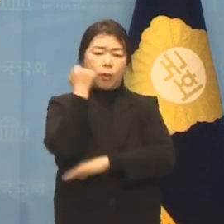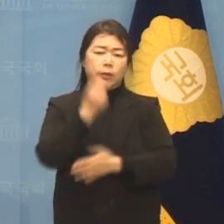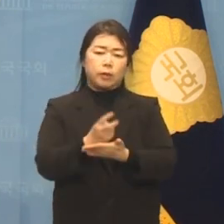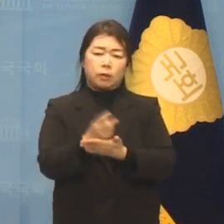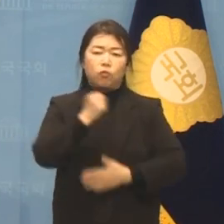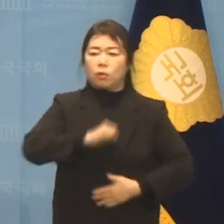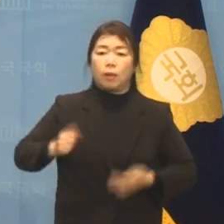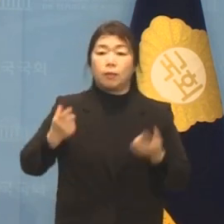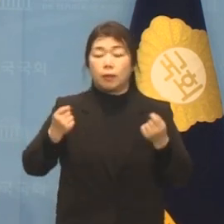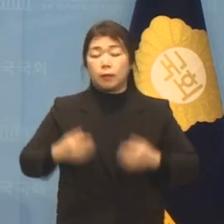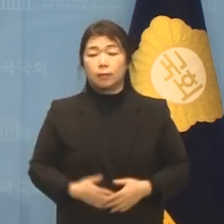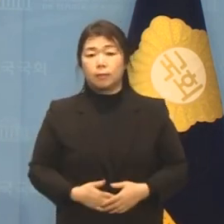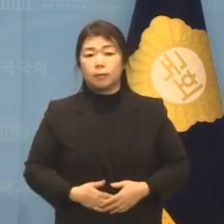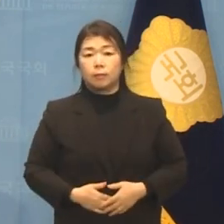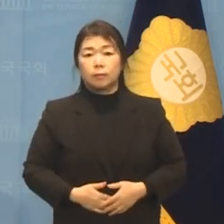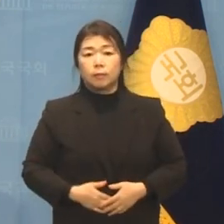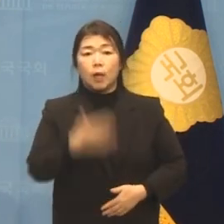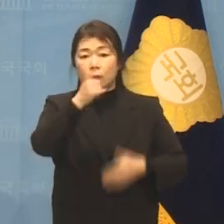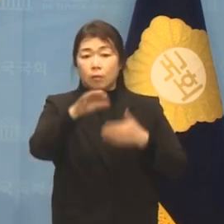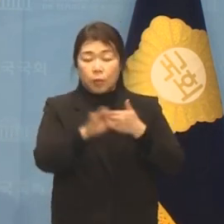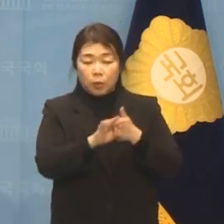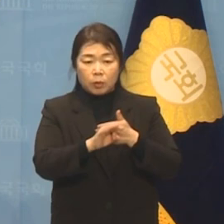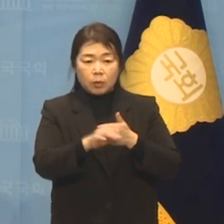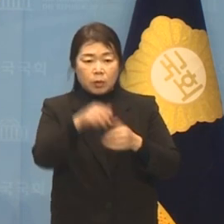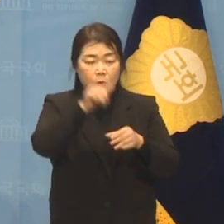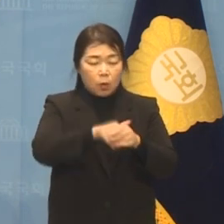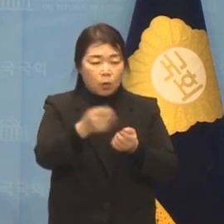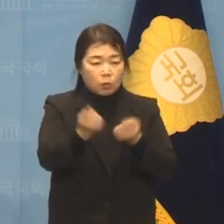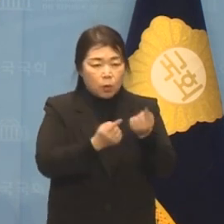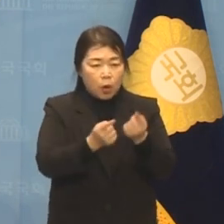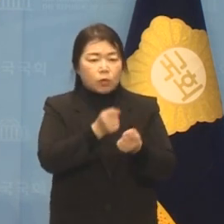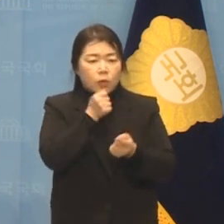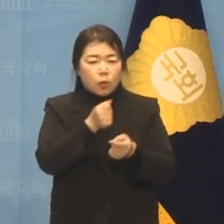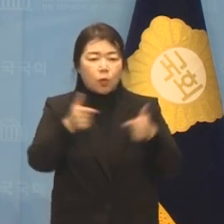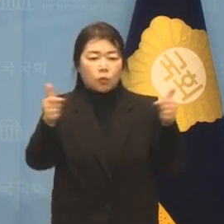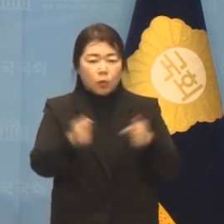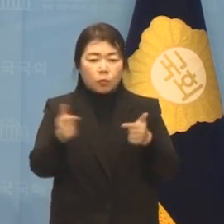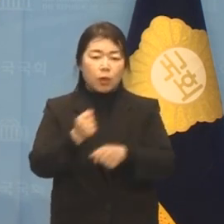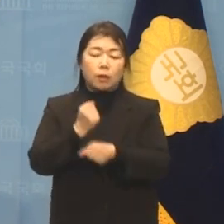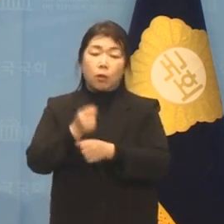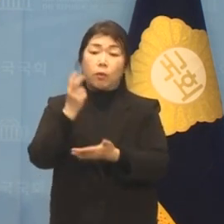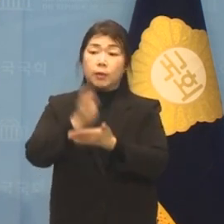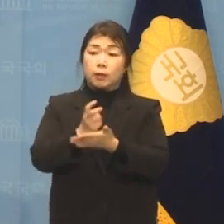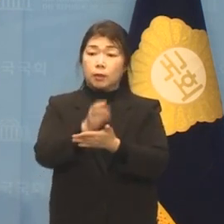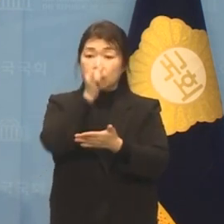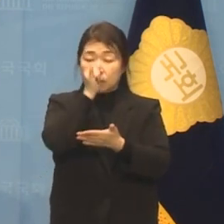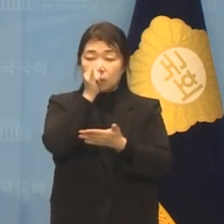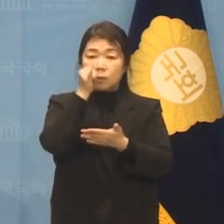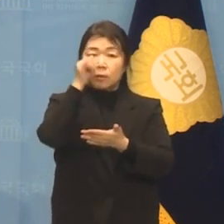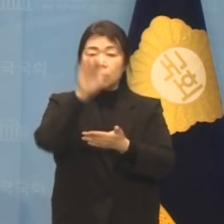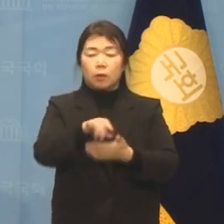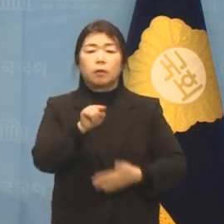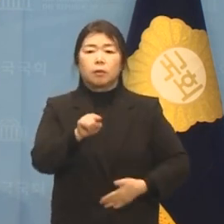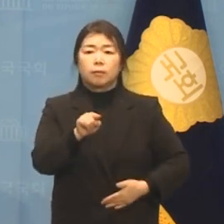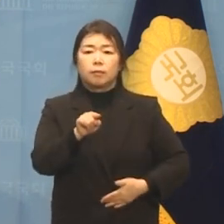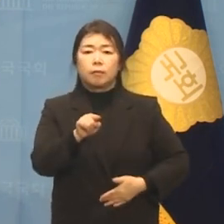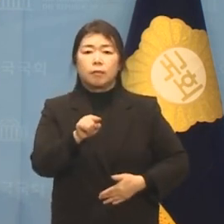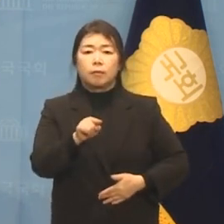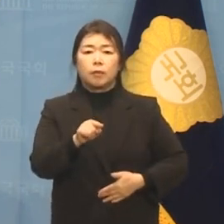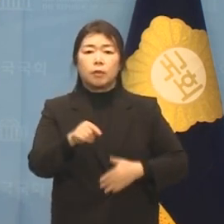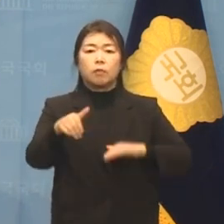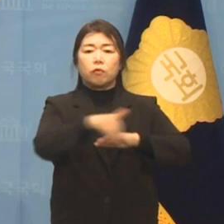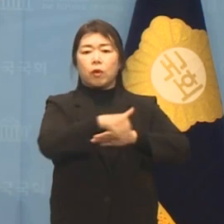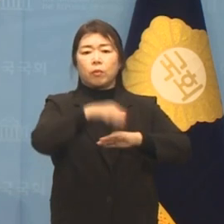있습니다. 가능하면 선거구 조정을 최소화해야 한다고 하는 그 원칙이 있습니다. 그런데 획정위